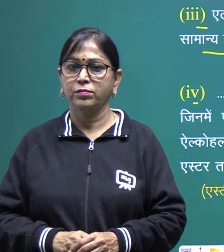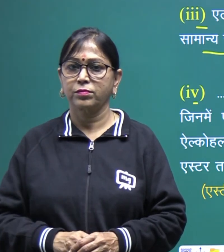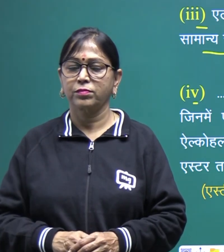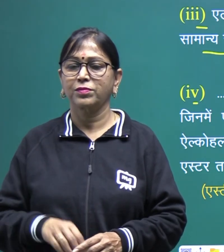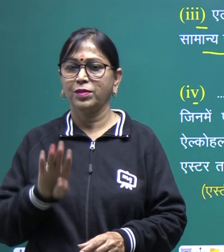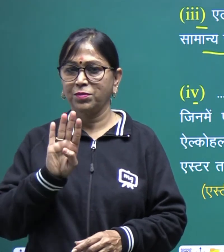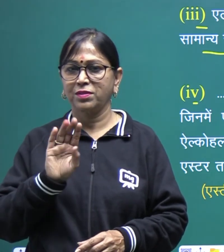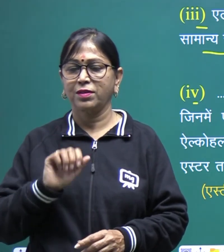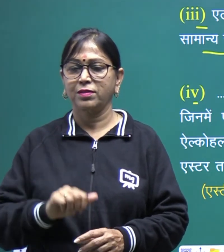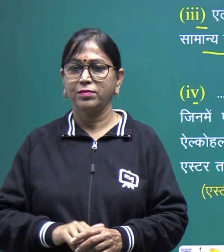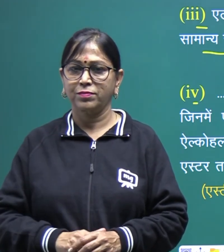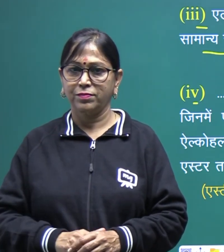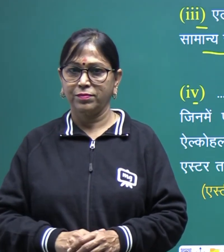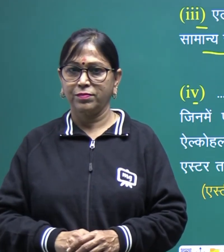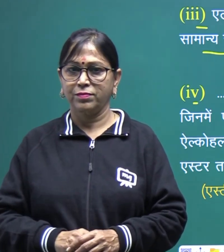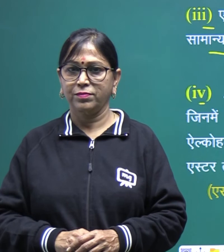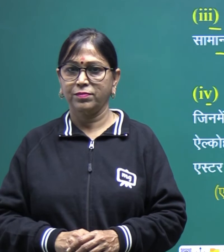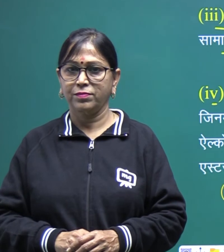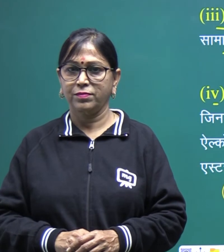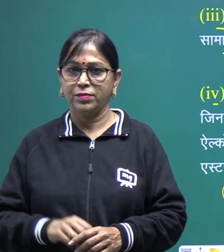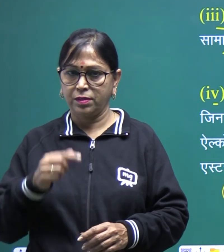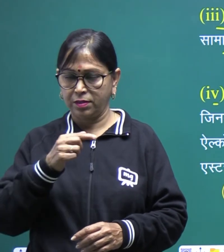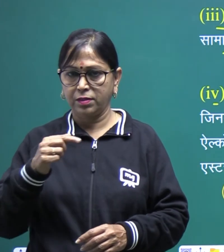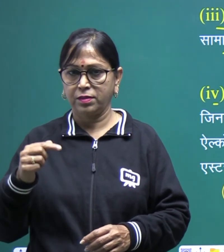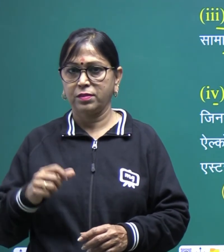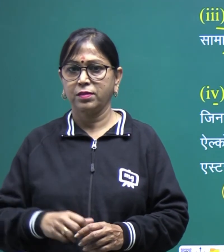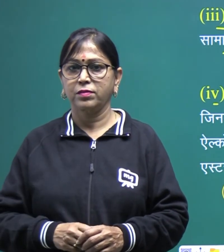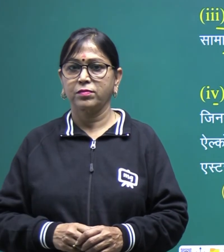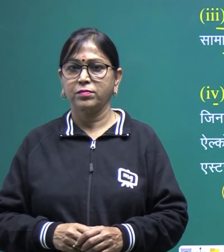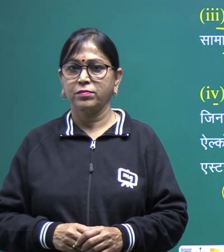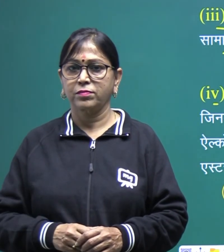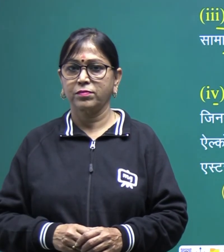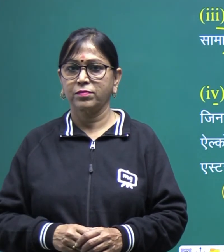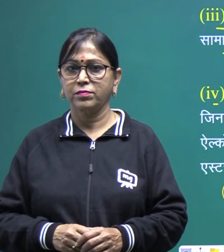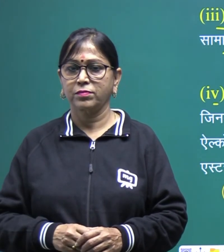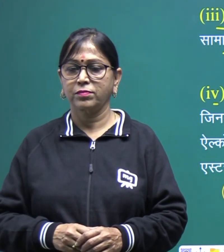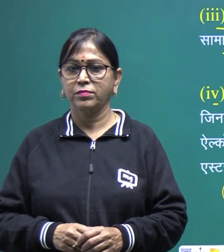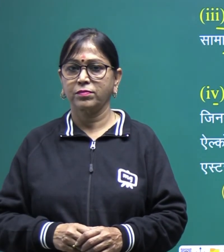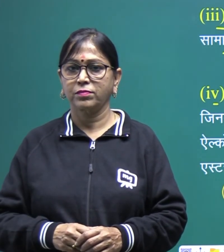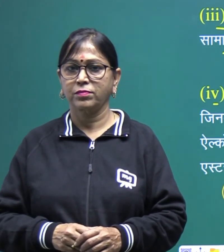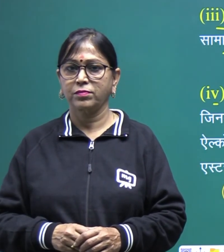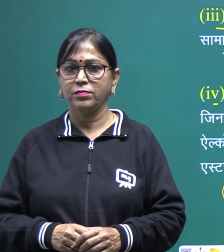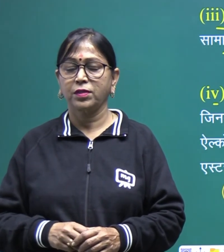नंबर 4, रिक्त स्थान वह अभिक्रिया